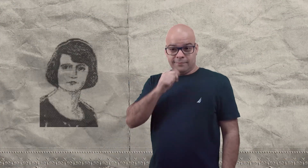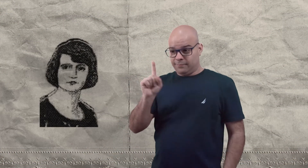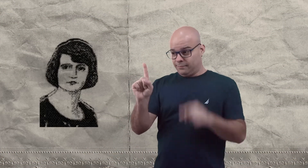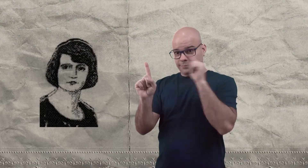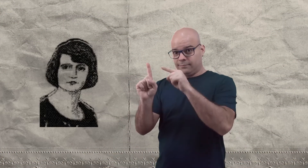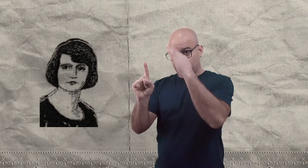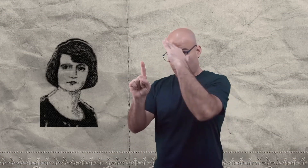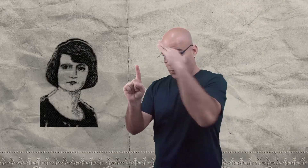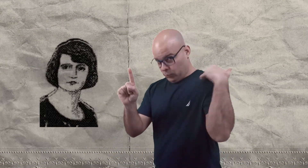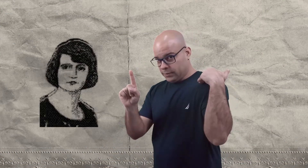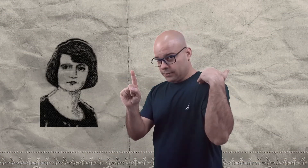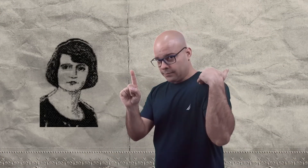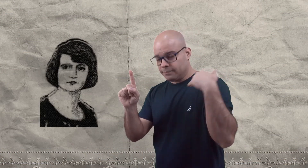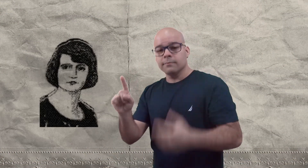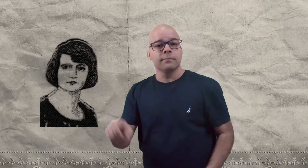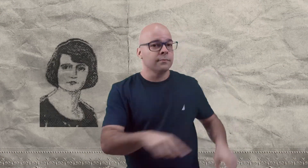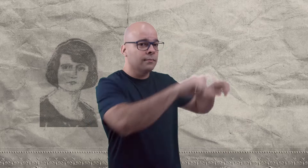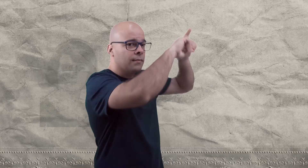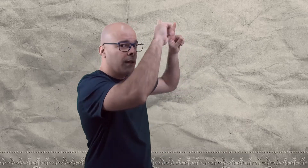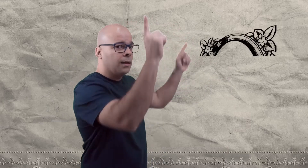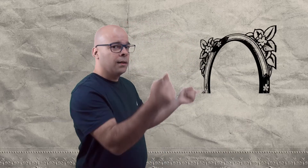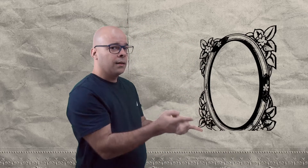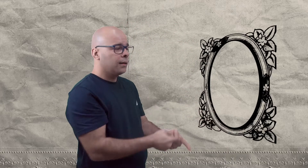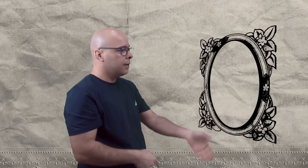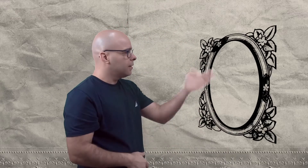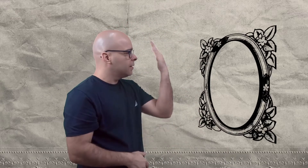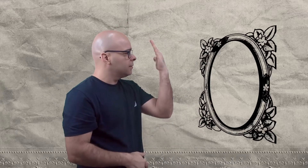Era uma vez a menina Louise e seu espelho.